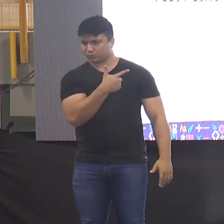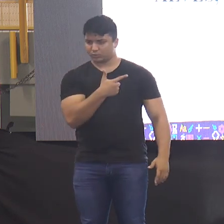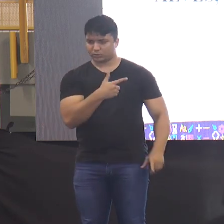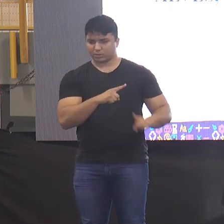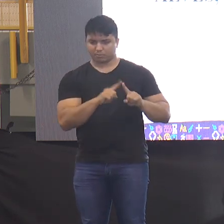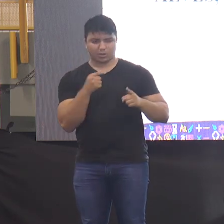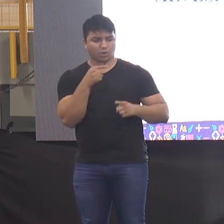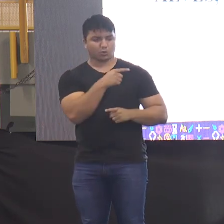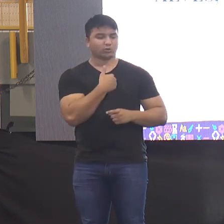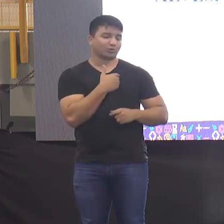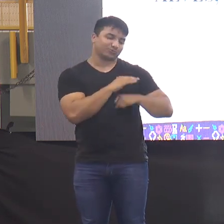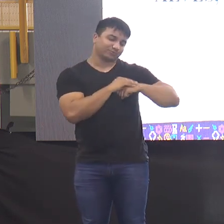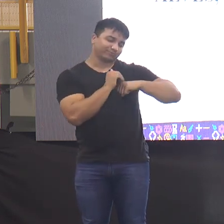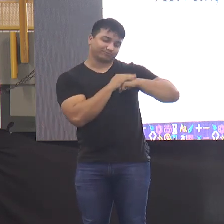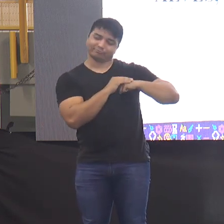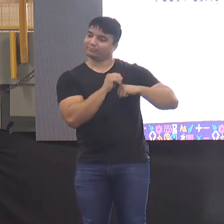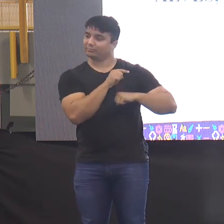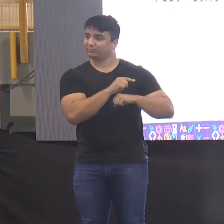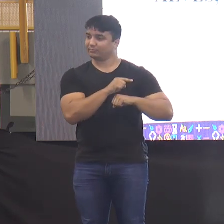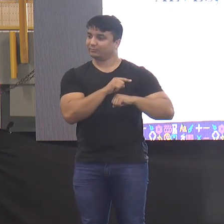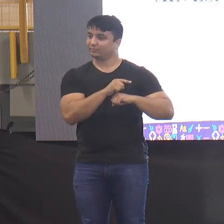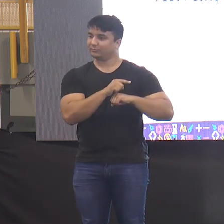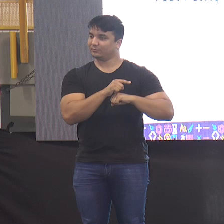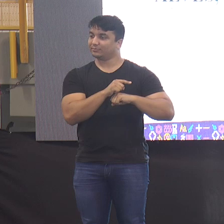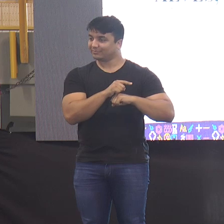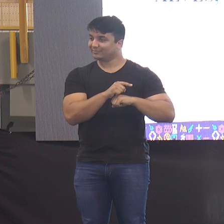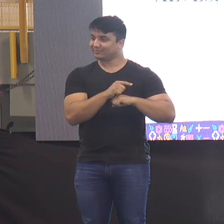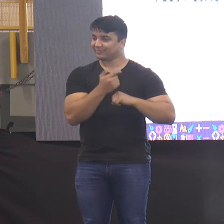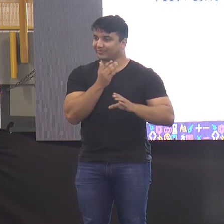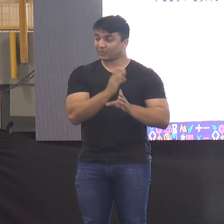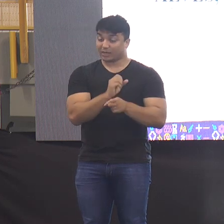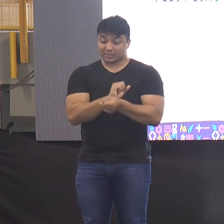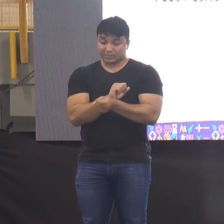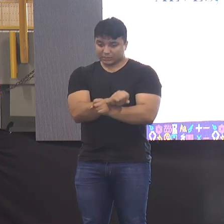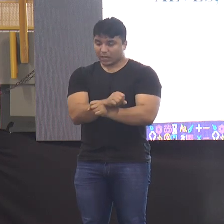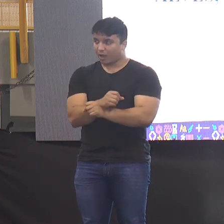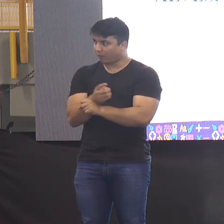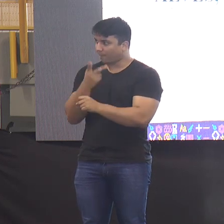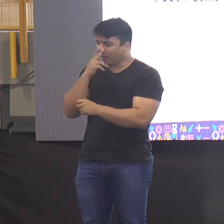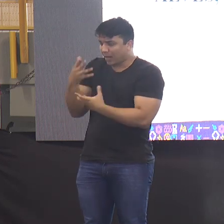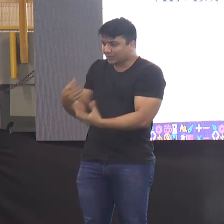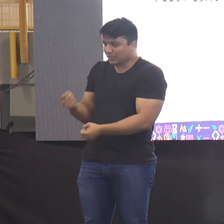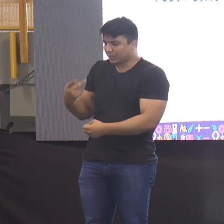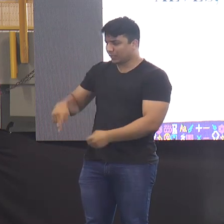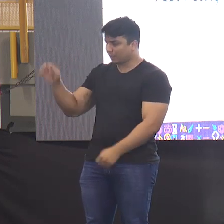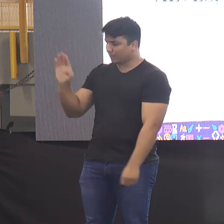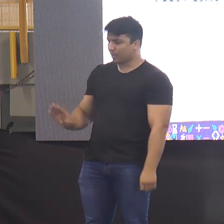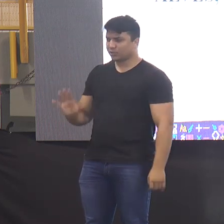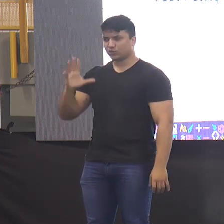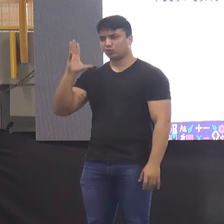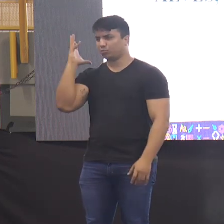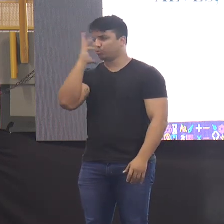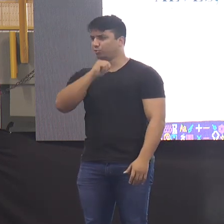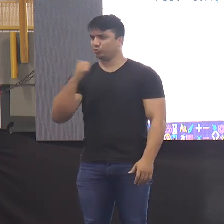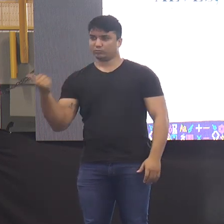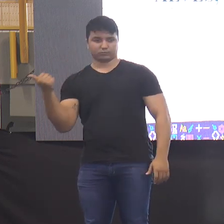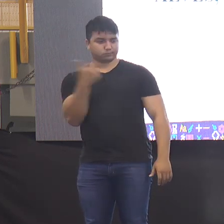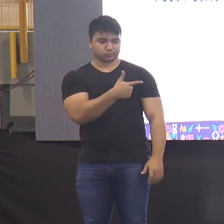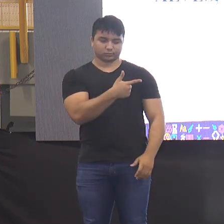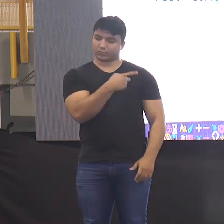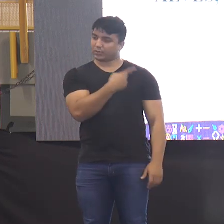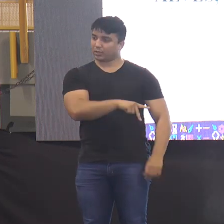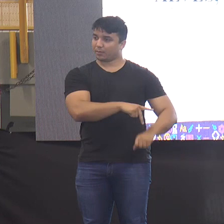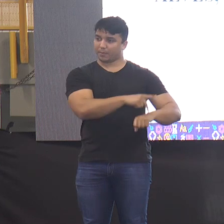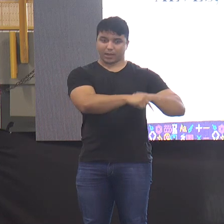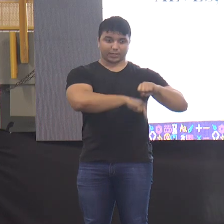mas a outra eu quero bem. A escrava reconhece que o Brasil é mais bonito do que a sua pátria